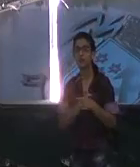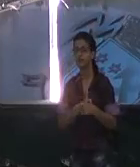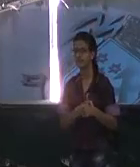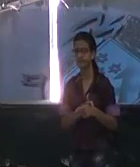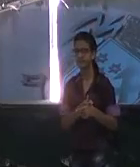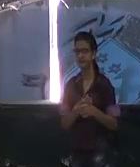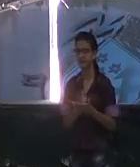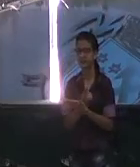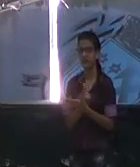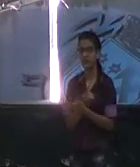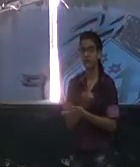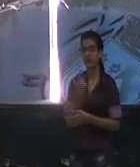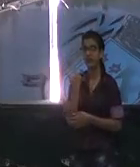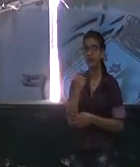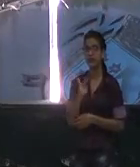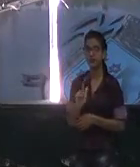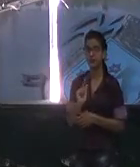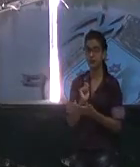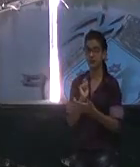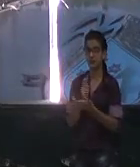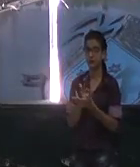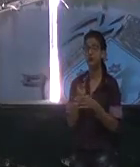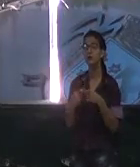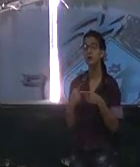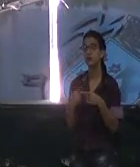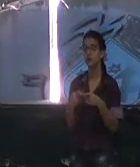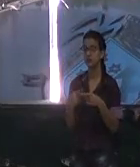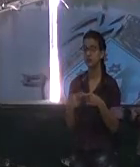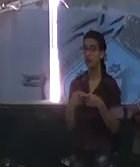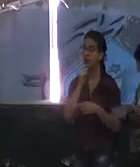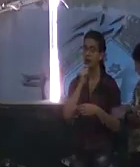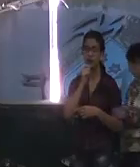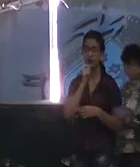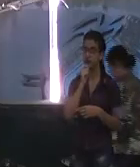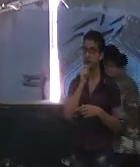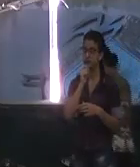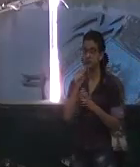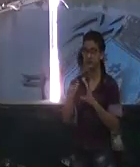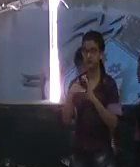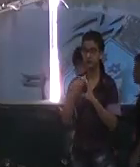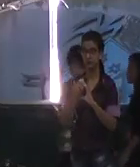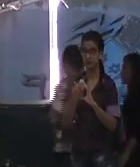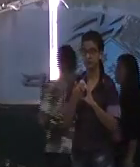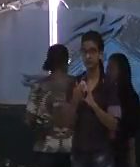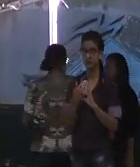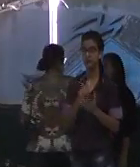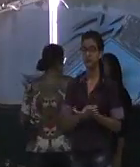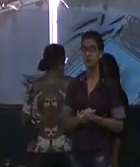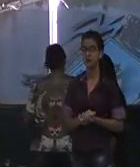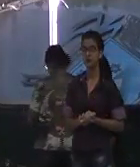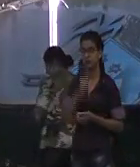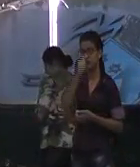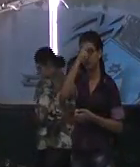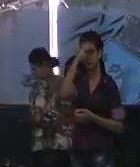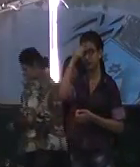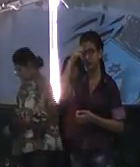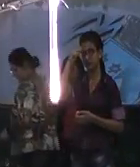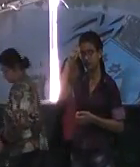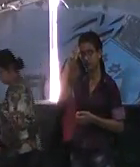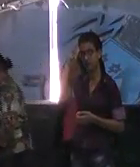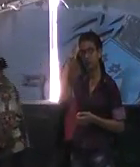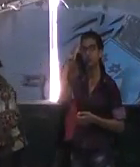Se não há algum pagamento, é porque o processo ainda não chegou, não fez o trâmite normal dentro da Prefeitura, até